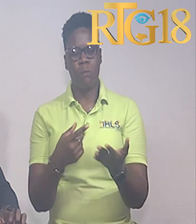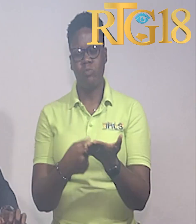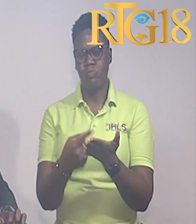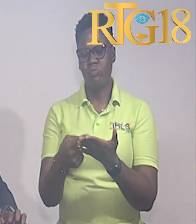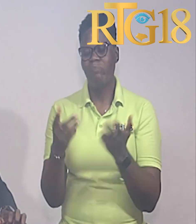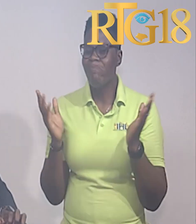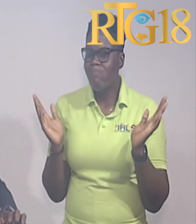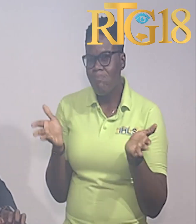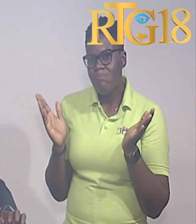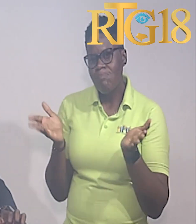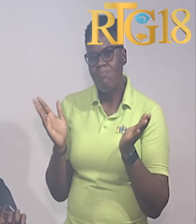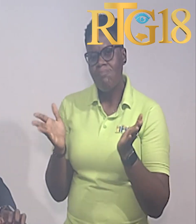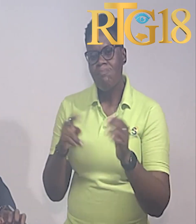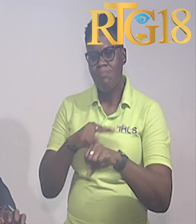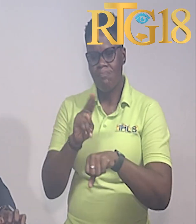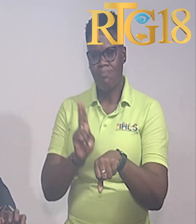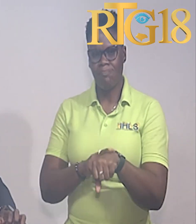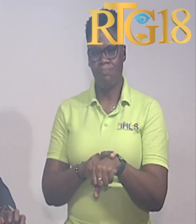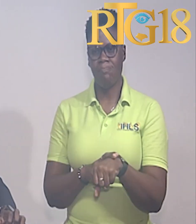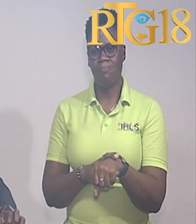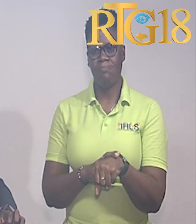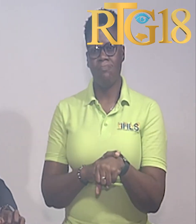à la nation sans